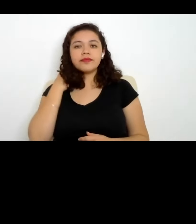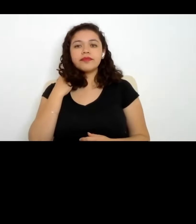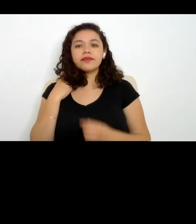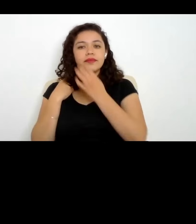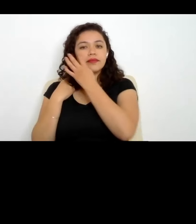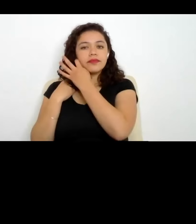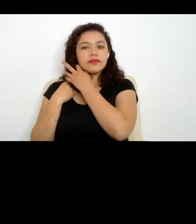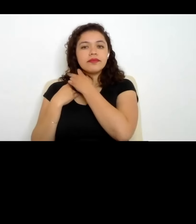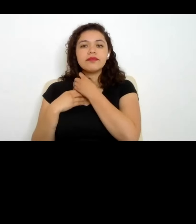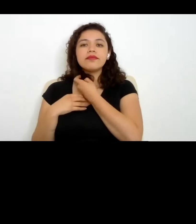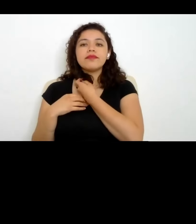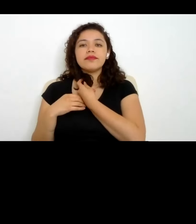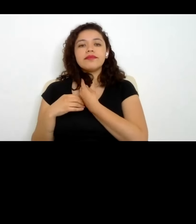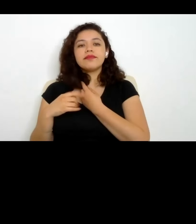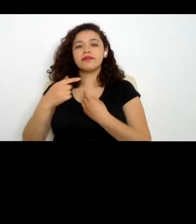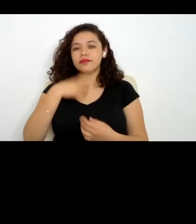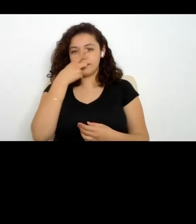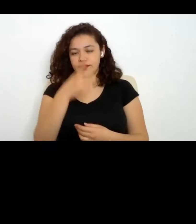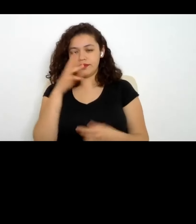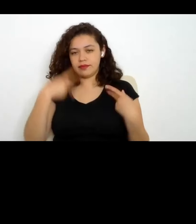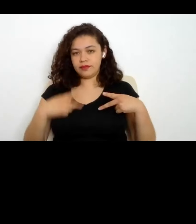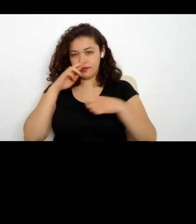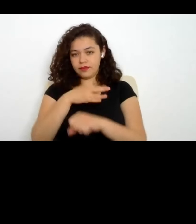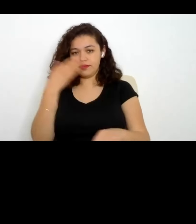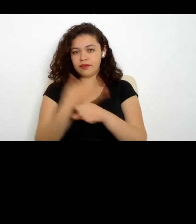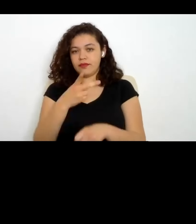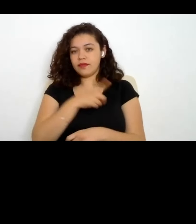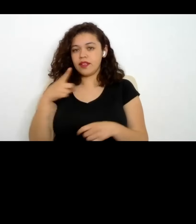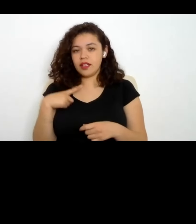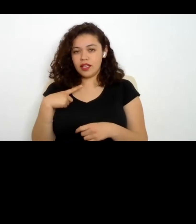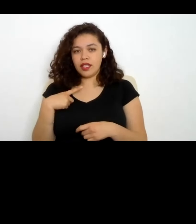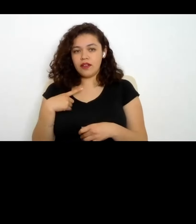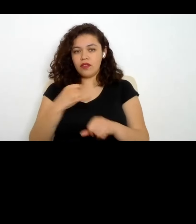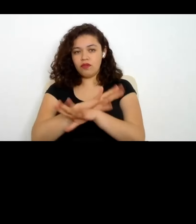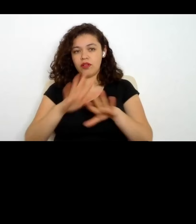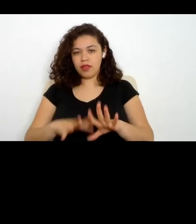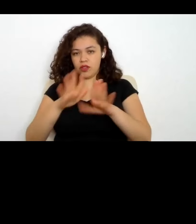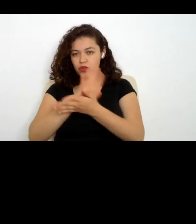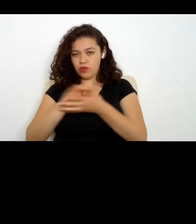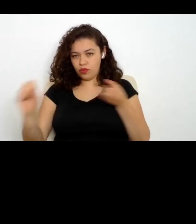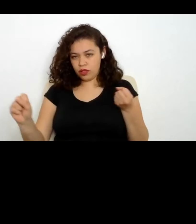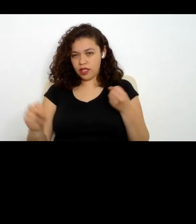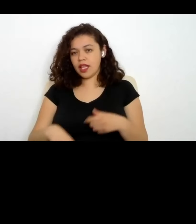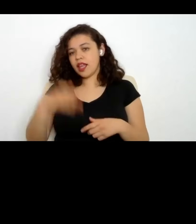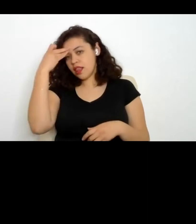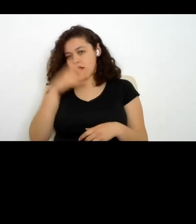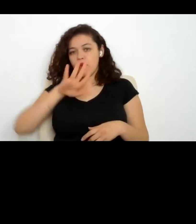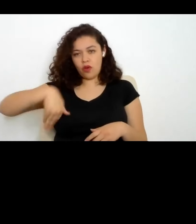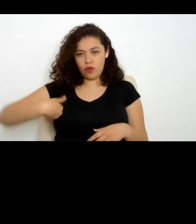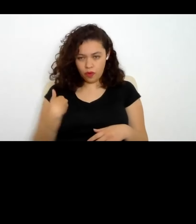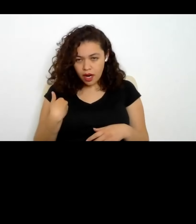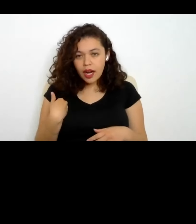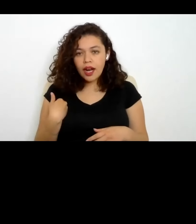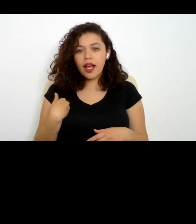Bueno, como ya les decía, el responsable debe proceder a la supresión de los datos personales. El plazo de conservación deberá